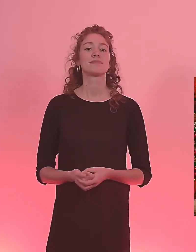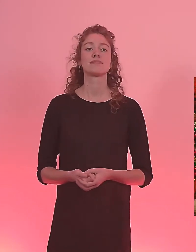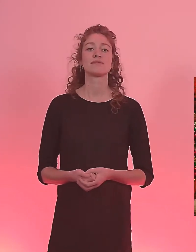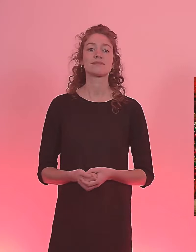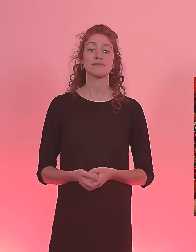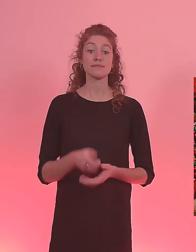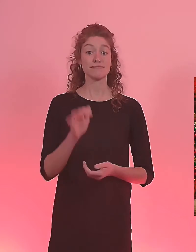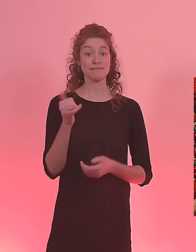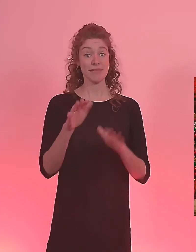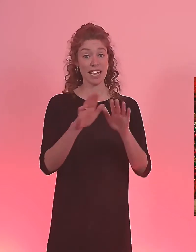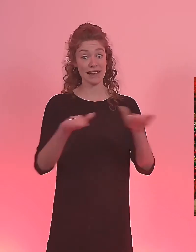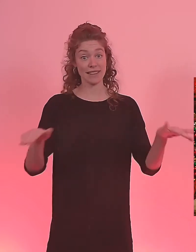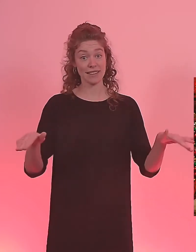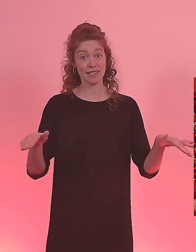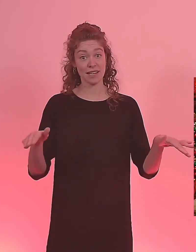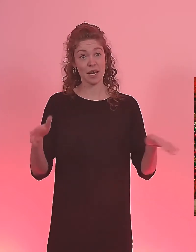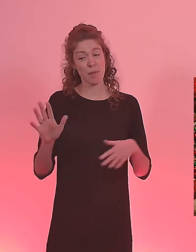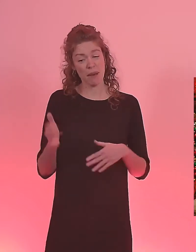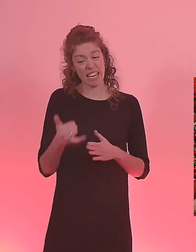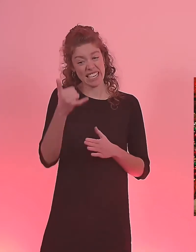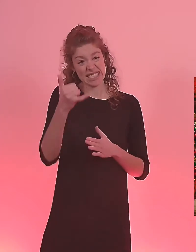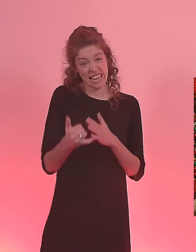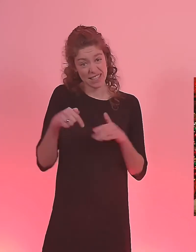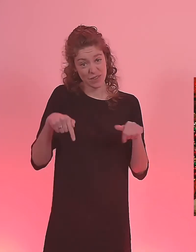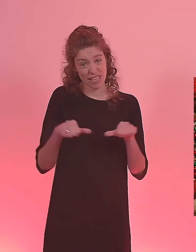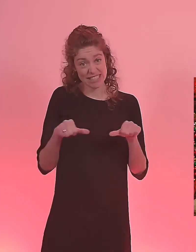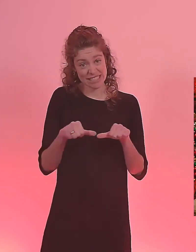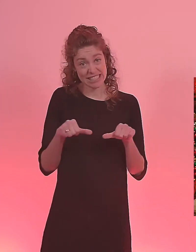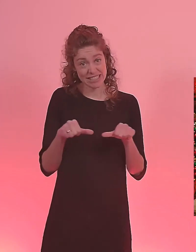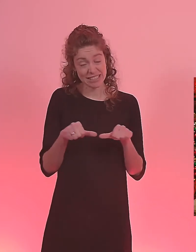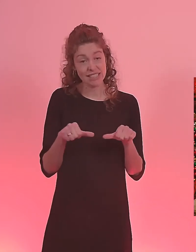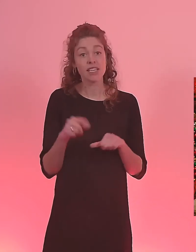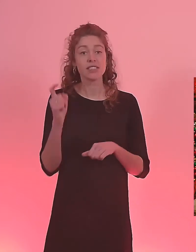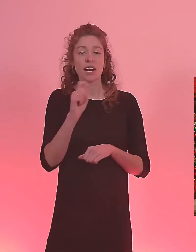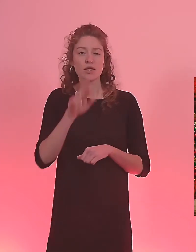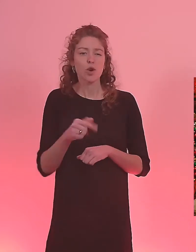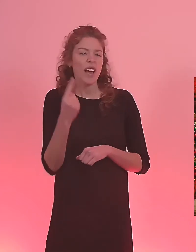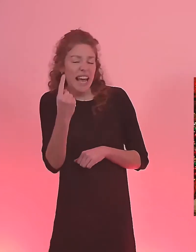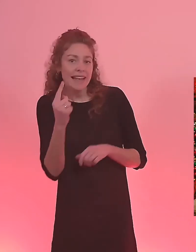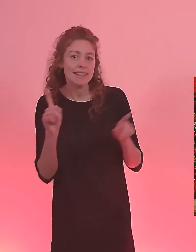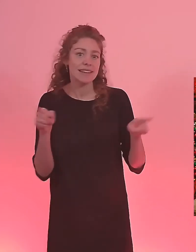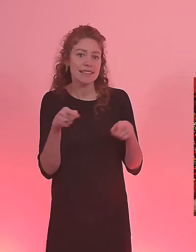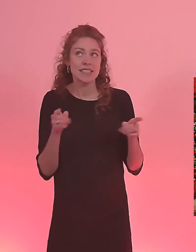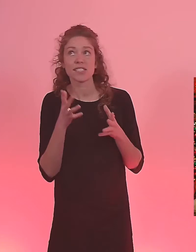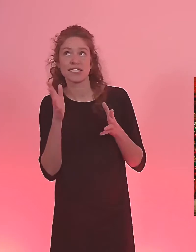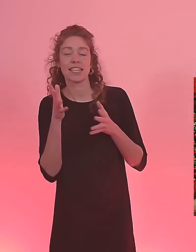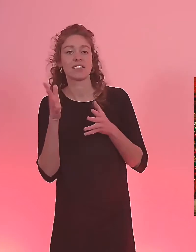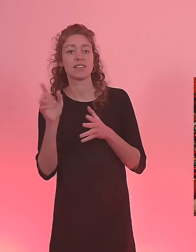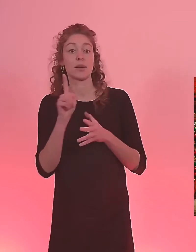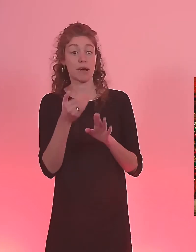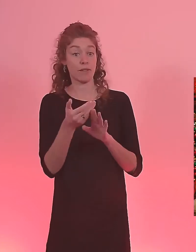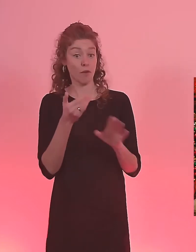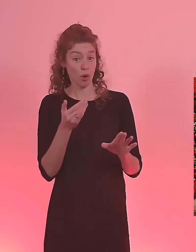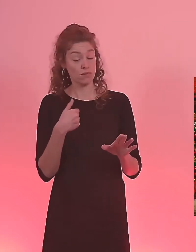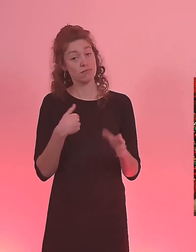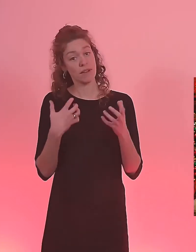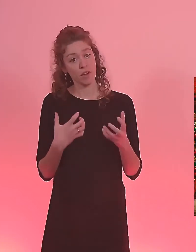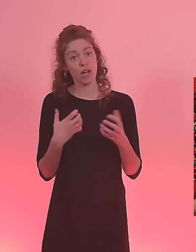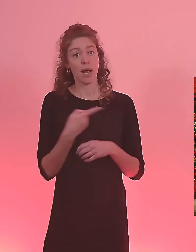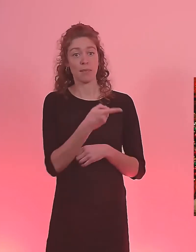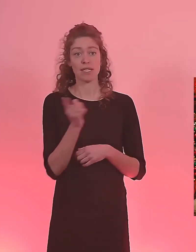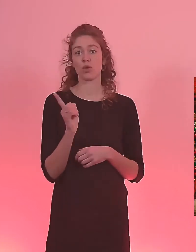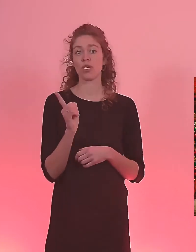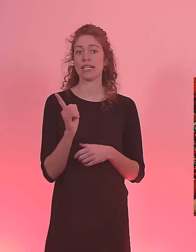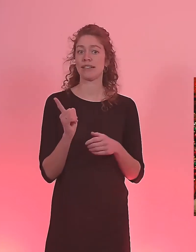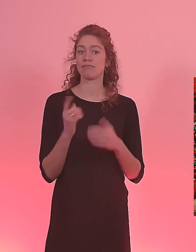Ja, kids, we zijn alweer bijna aan het einde gekomen van deze dienst. We gaan zo nog één liedje zingen. Maar voordat we dat gaan doen, wil ik graag met jullie danken.